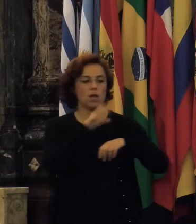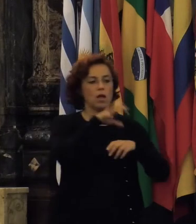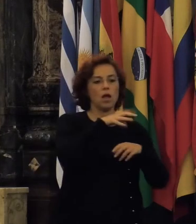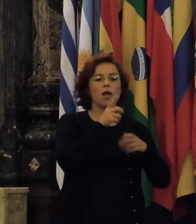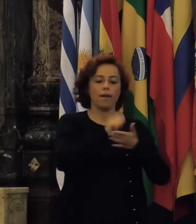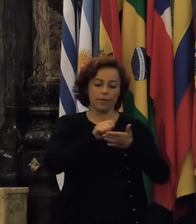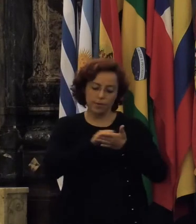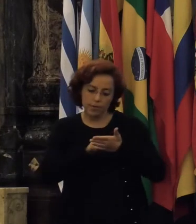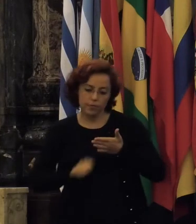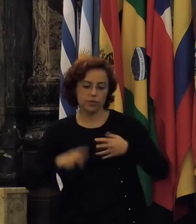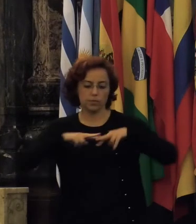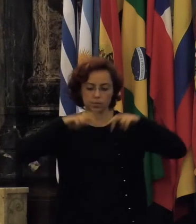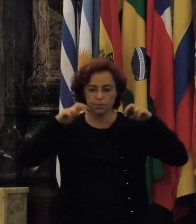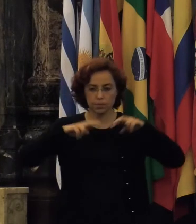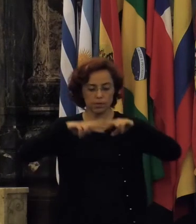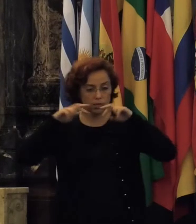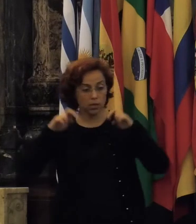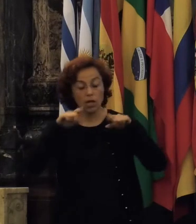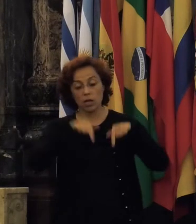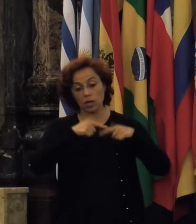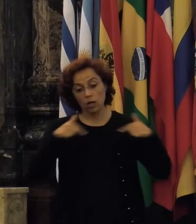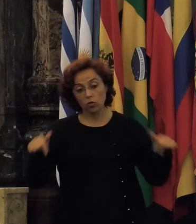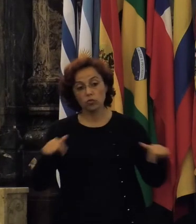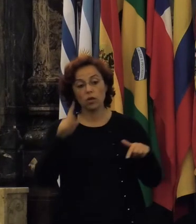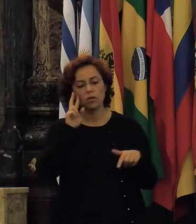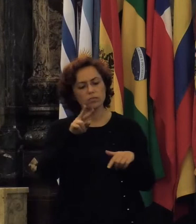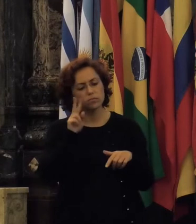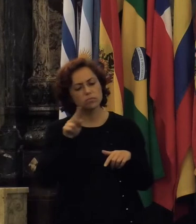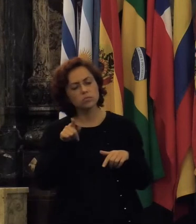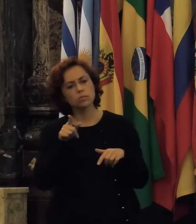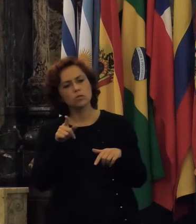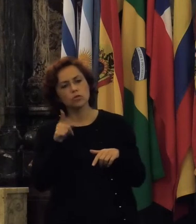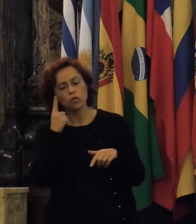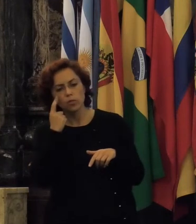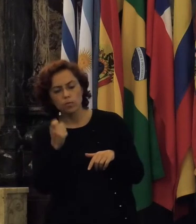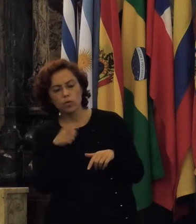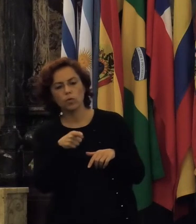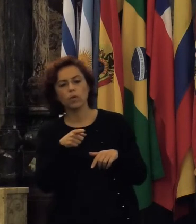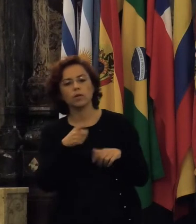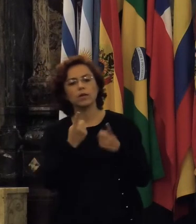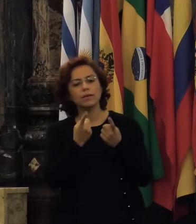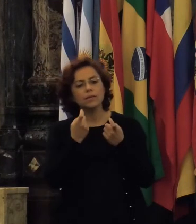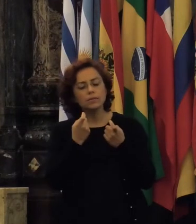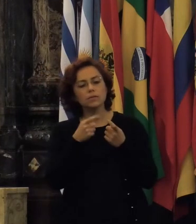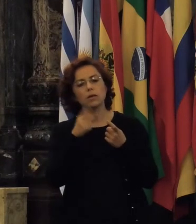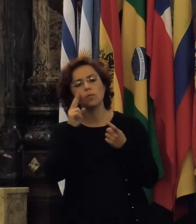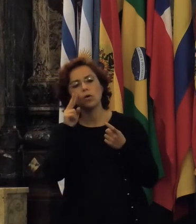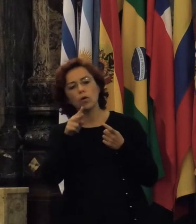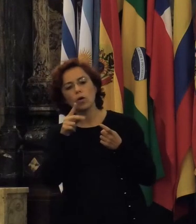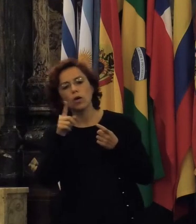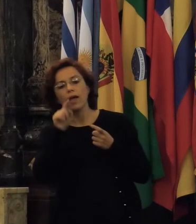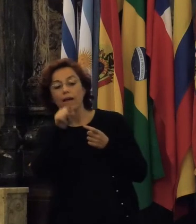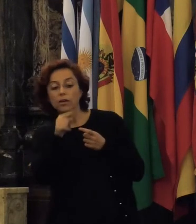escribir con esto que nos encontramos, era que necesitamos conceptualizarlo porque